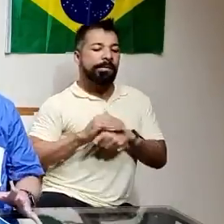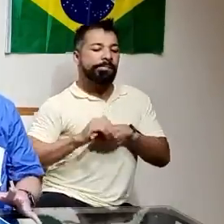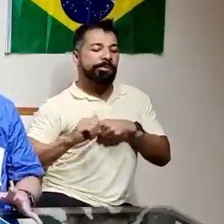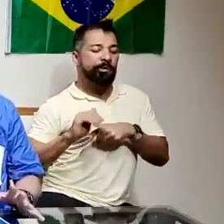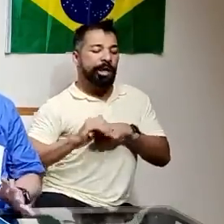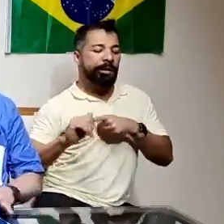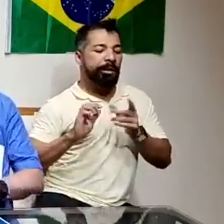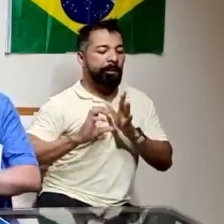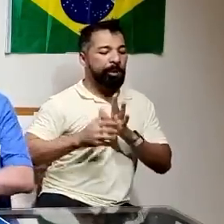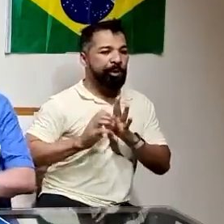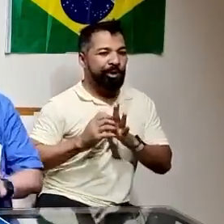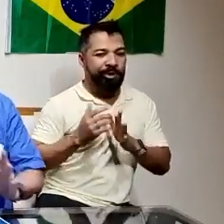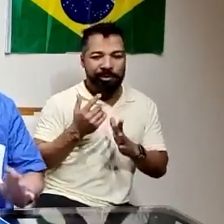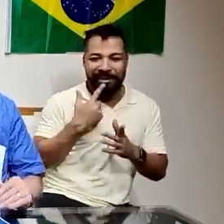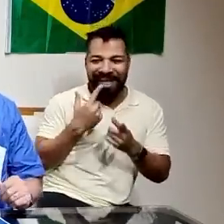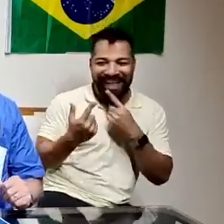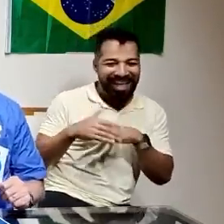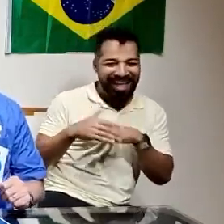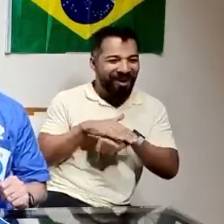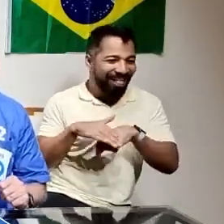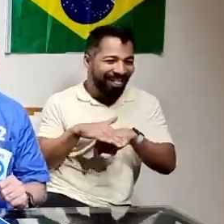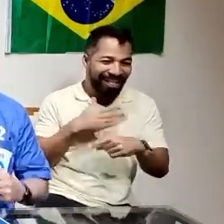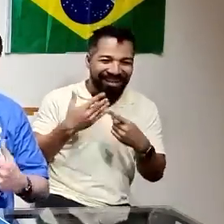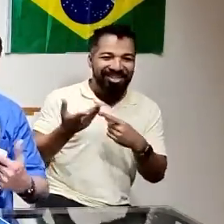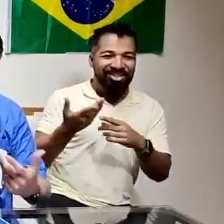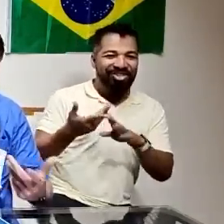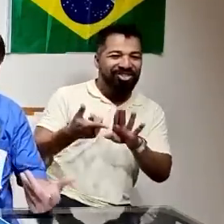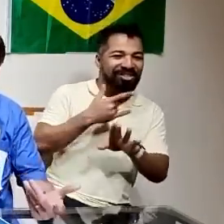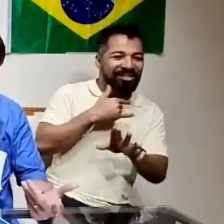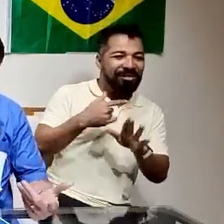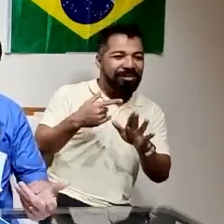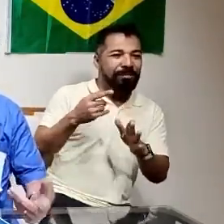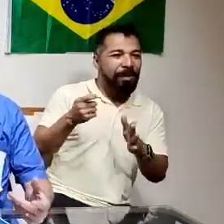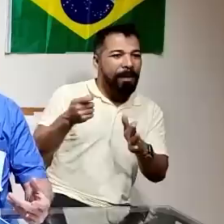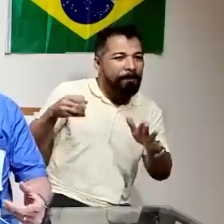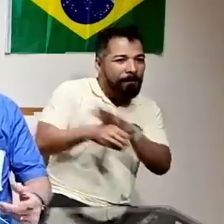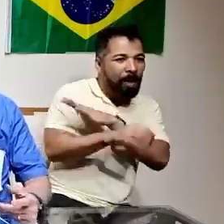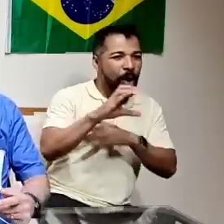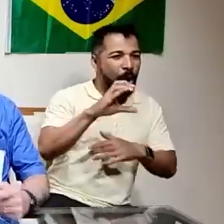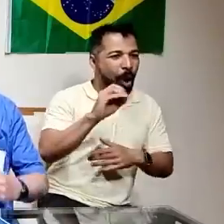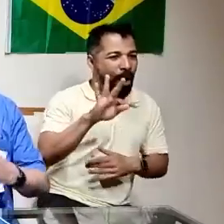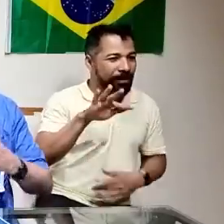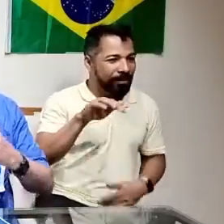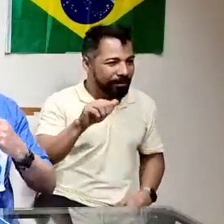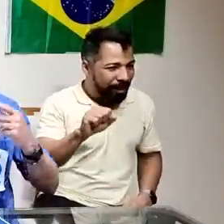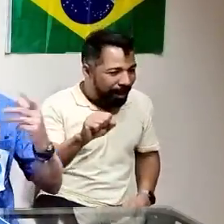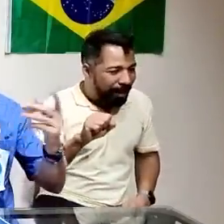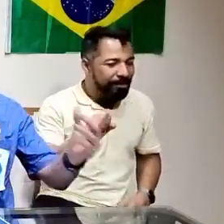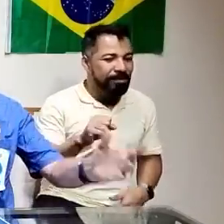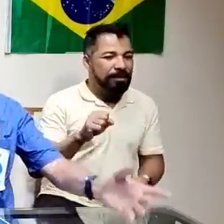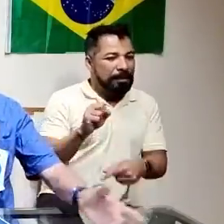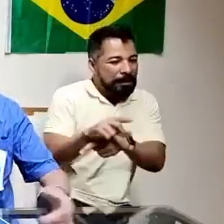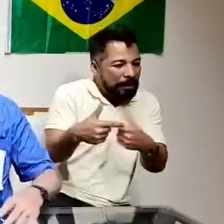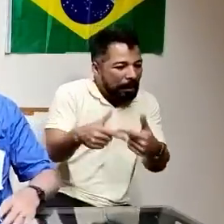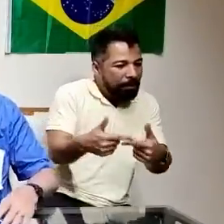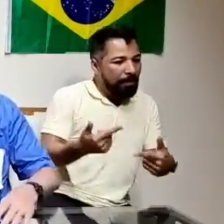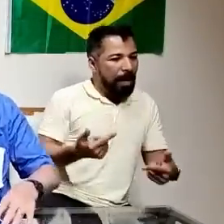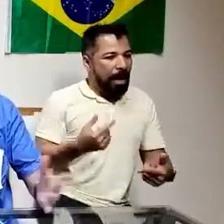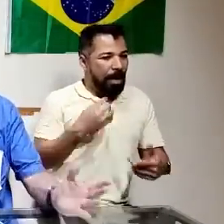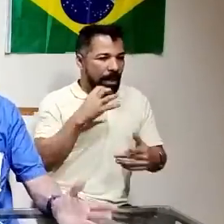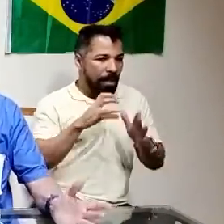político. Sabe? O cara já chegava, já tinha que cumprir certas cotas, tinha que arranjar emprego para não sei quem, não sei